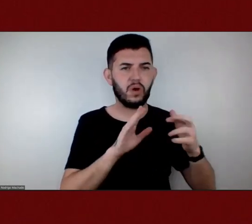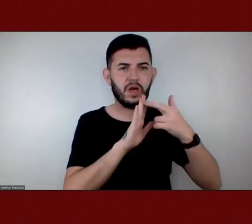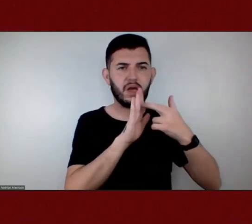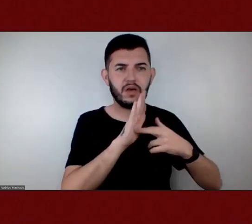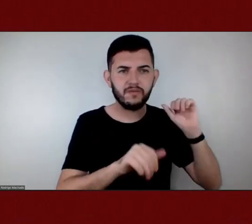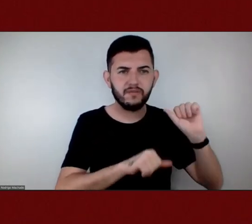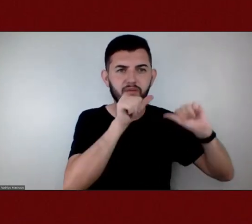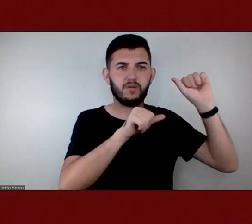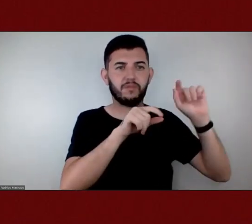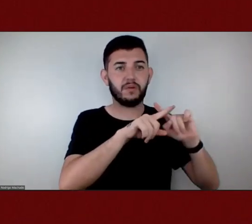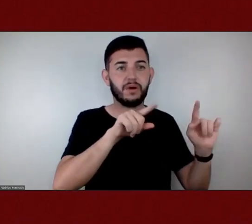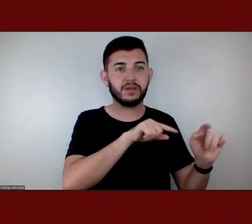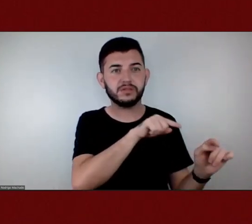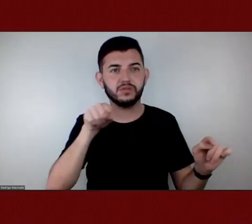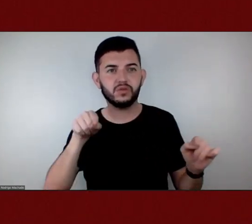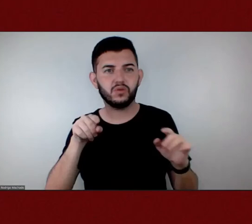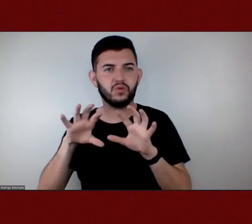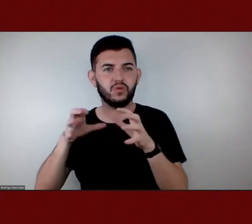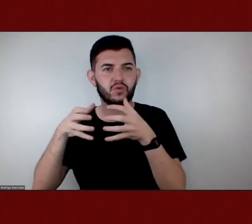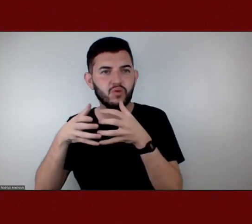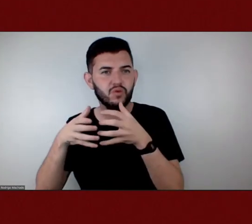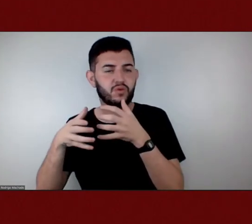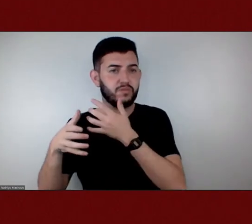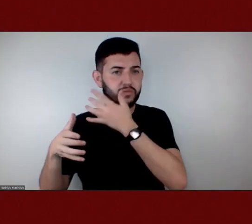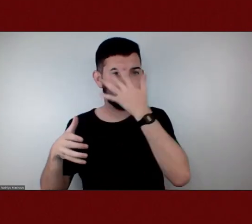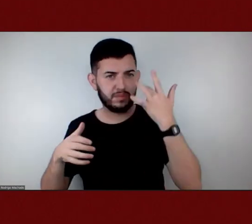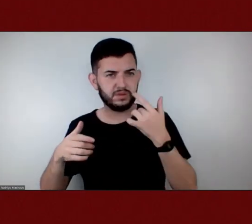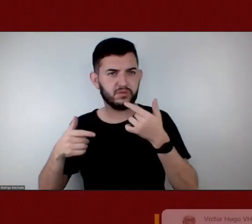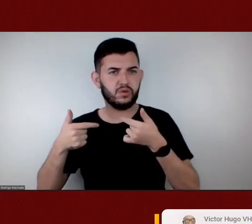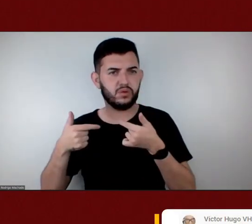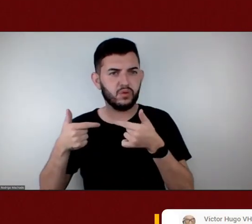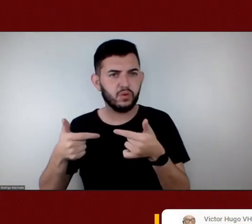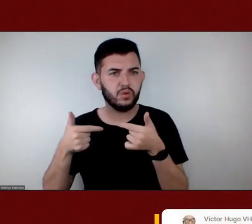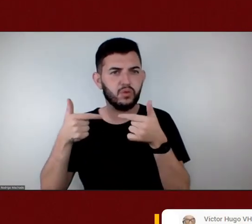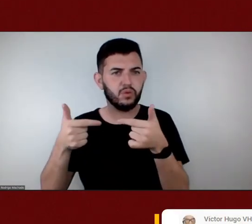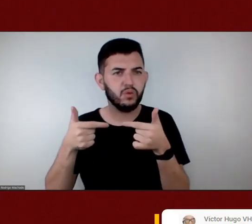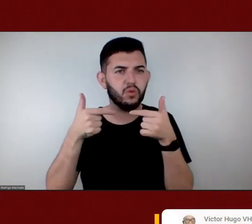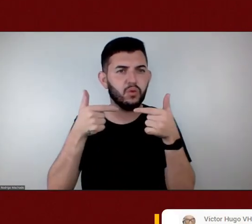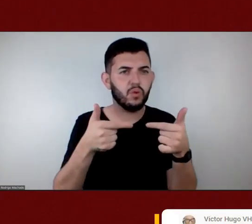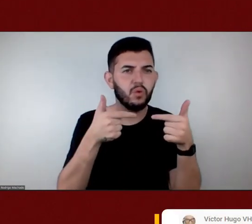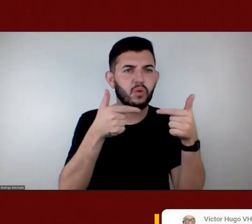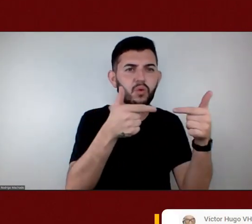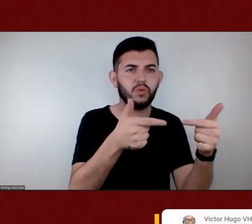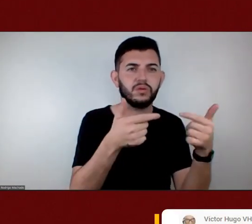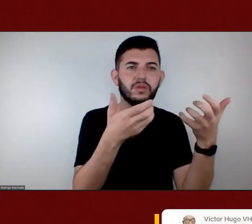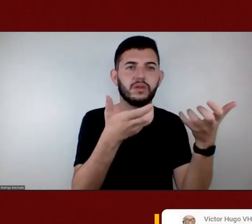classes exigia transformar imediatamente todo